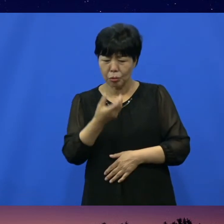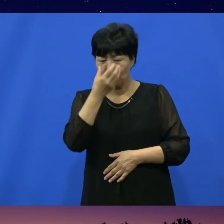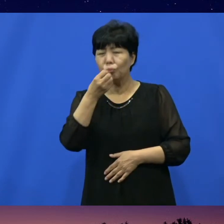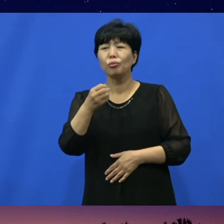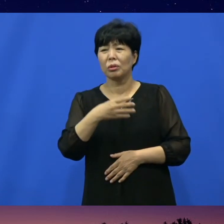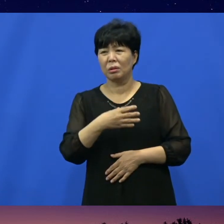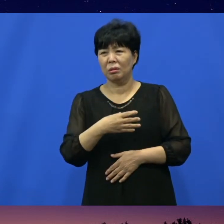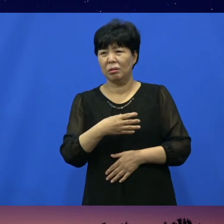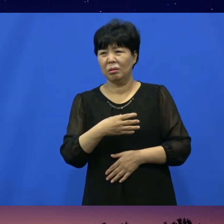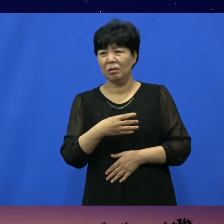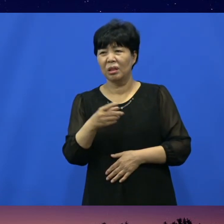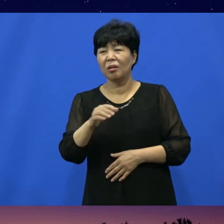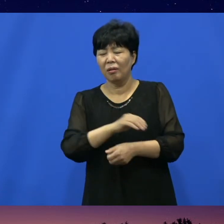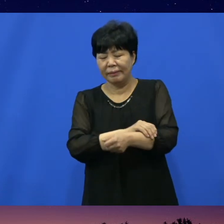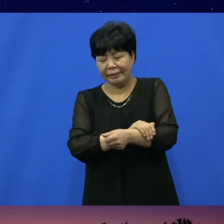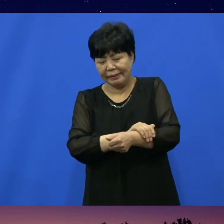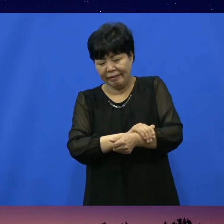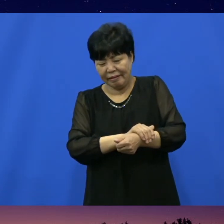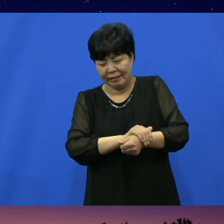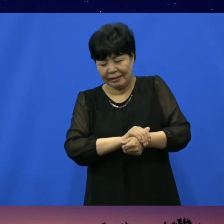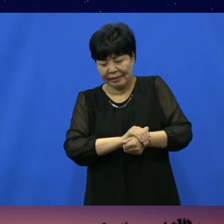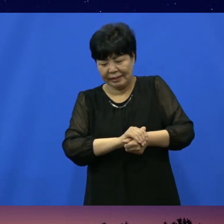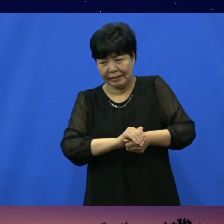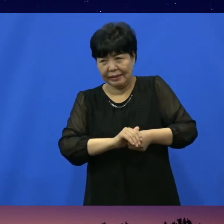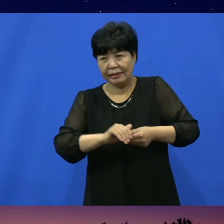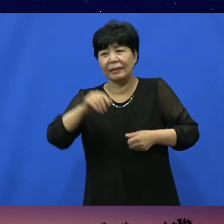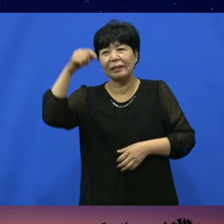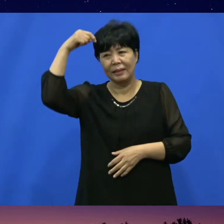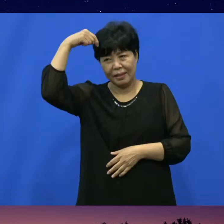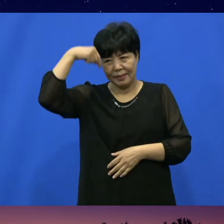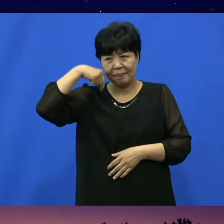그게 뭐예요, 여러분? 열등감이에요.